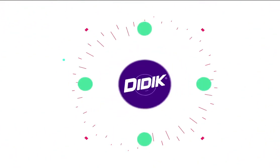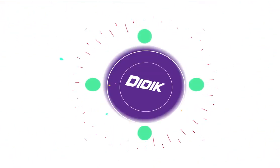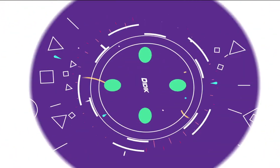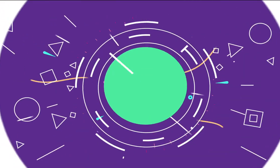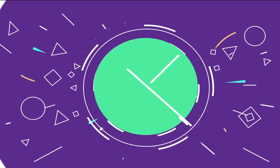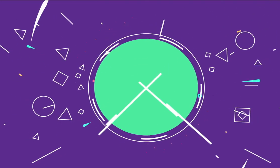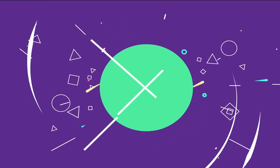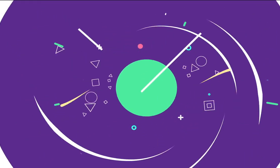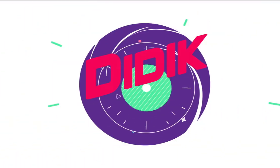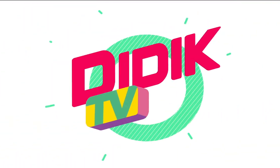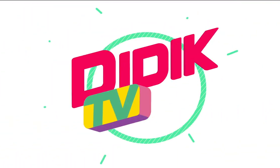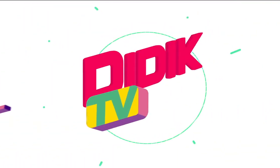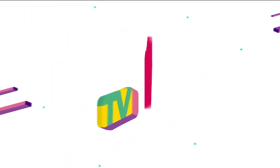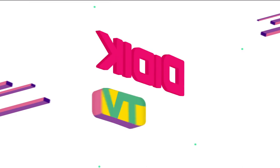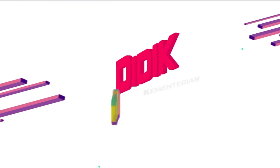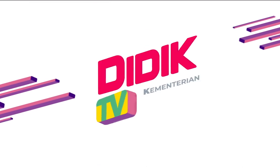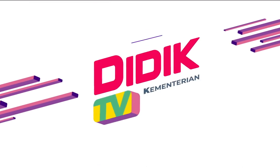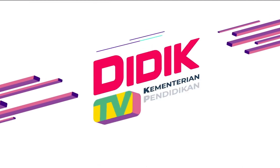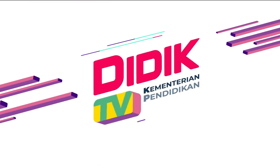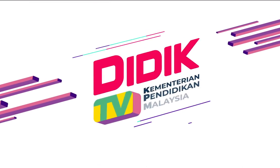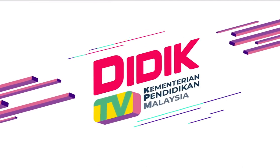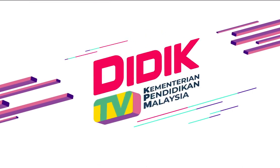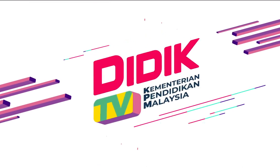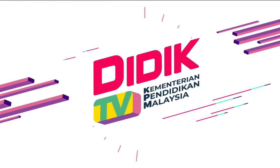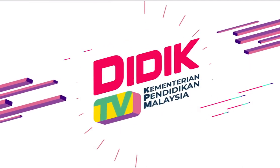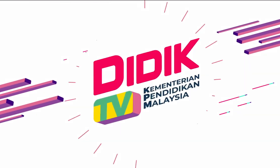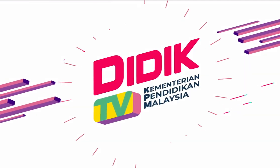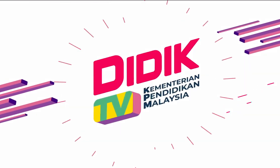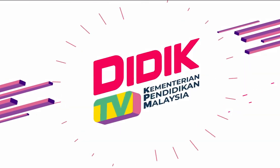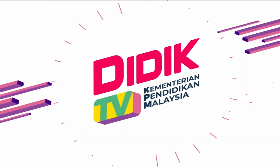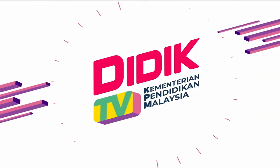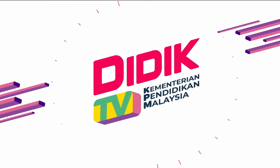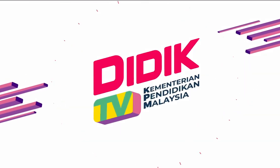Hai Teguh Sidik TV key